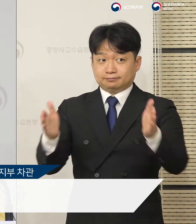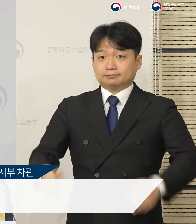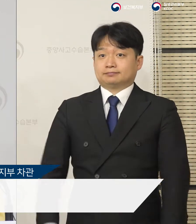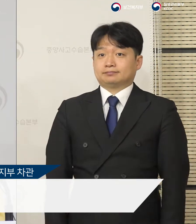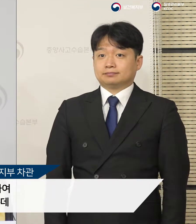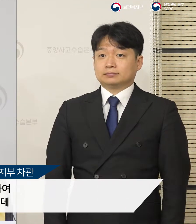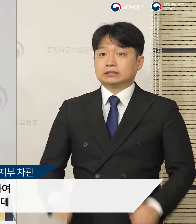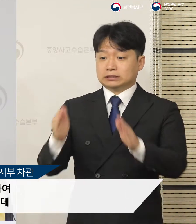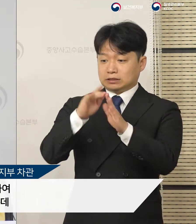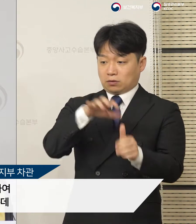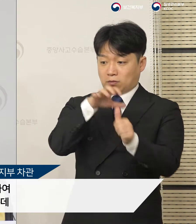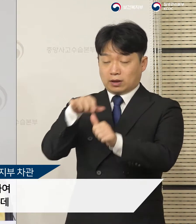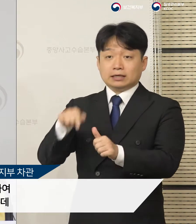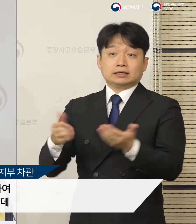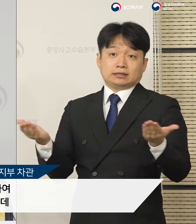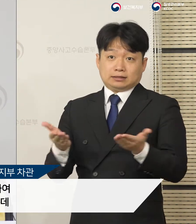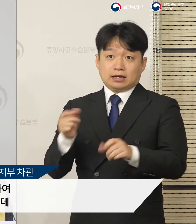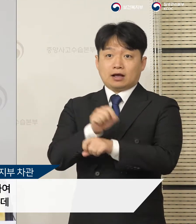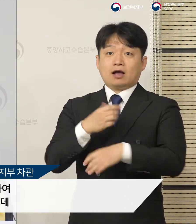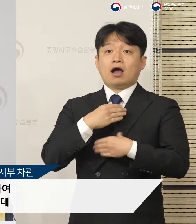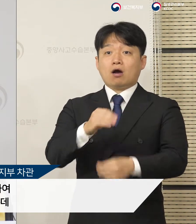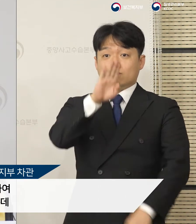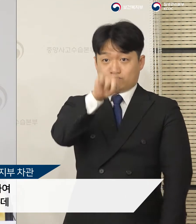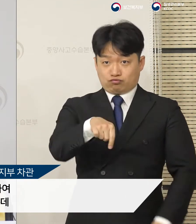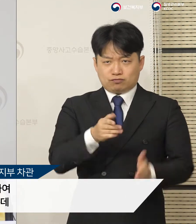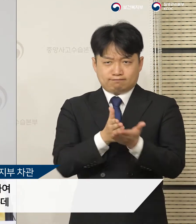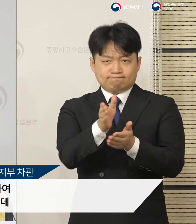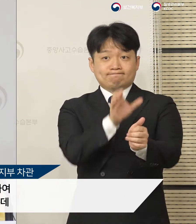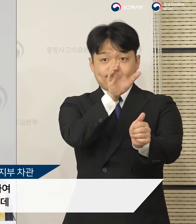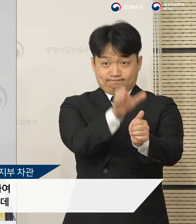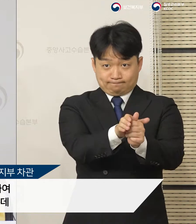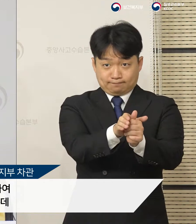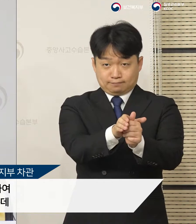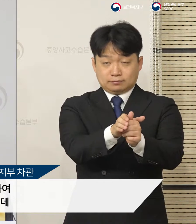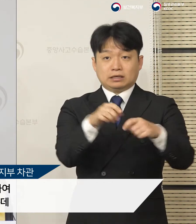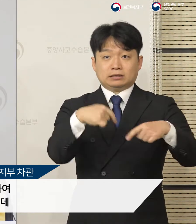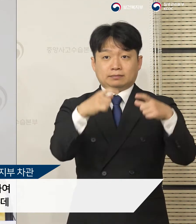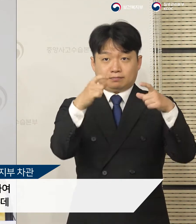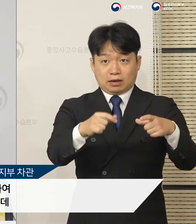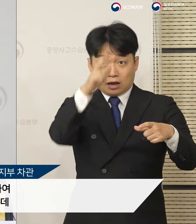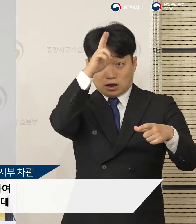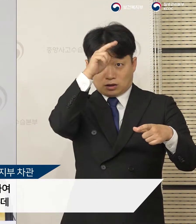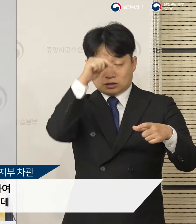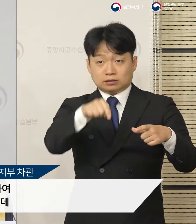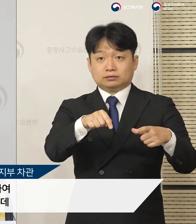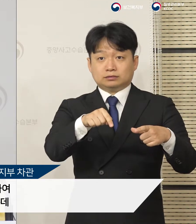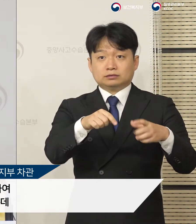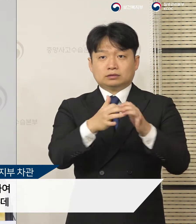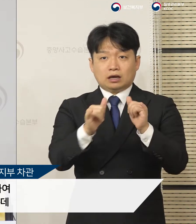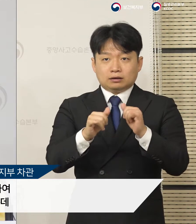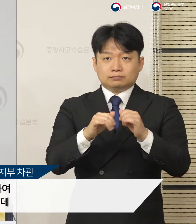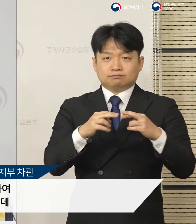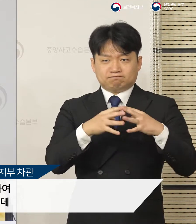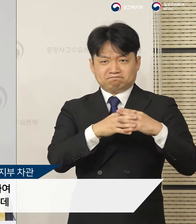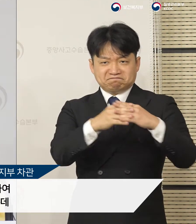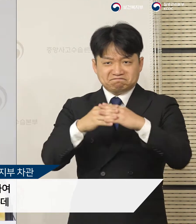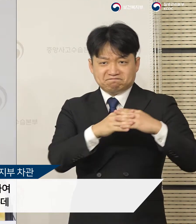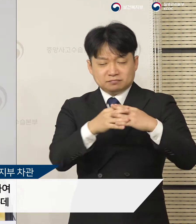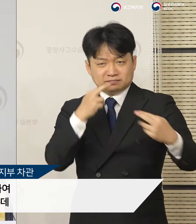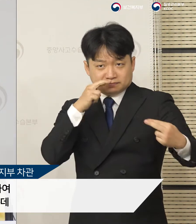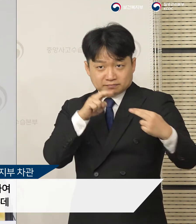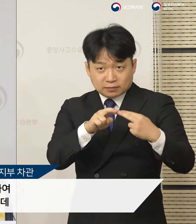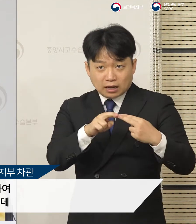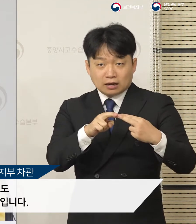강화하였습니다. 자가격리자 관리 업무를 행정안전부가 전담하여 지자체, 경찰 등이 유기적으로